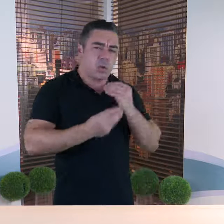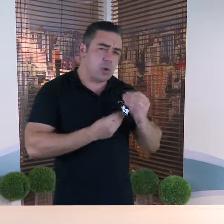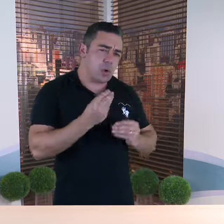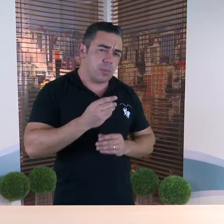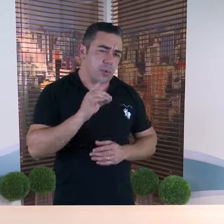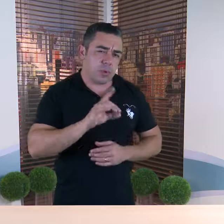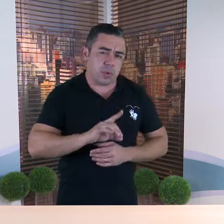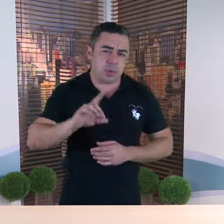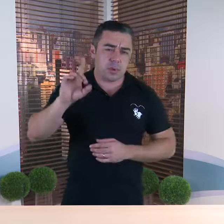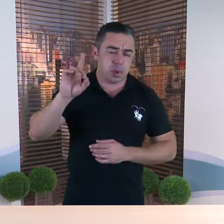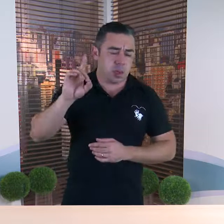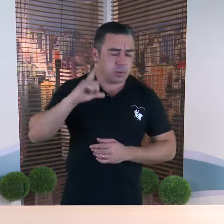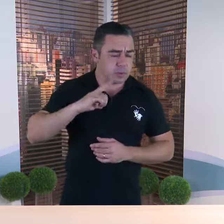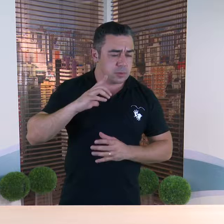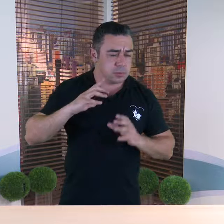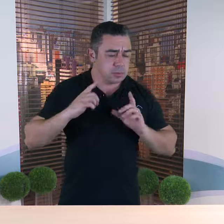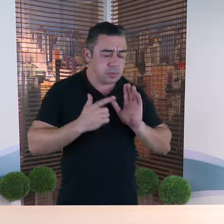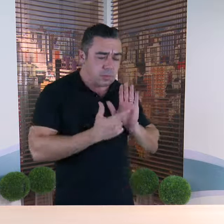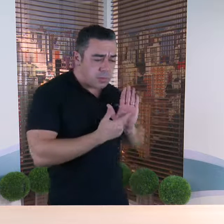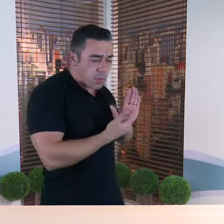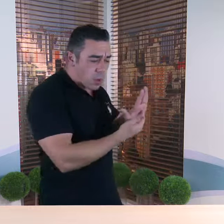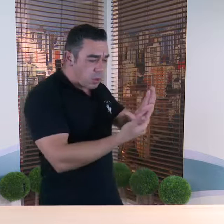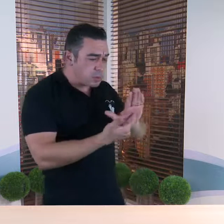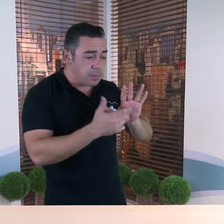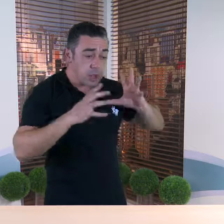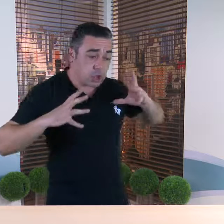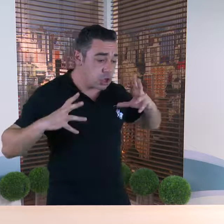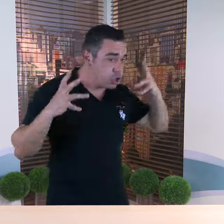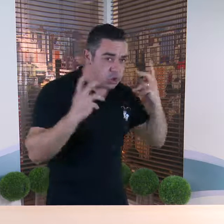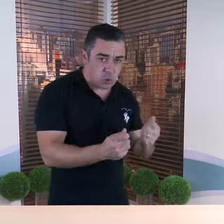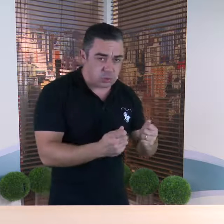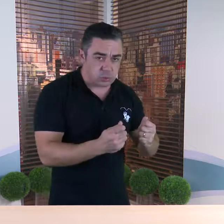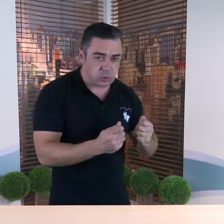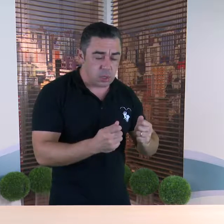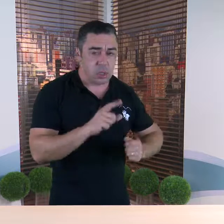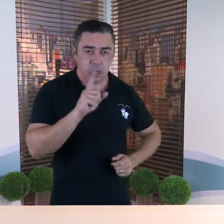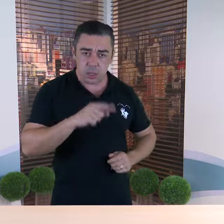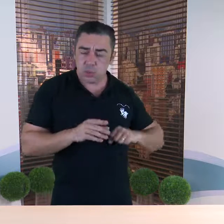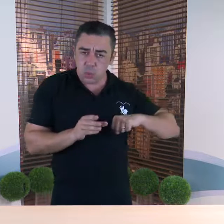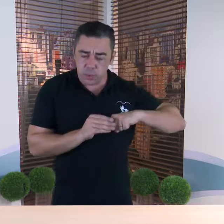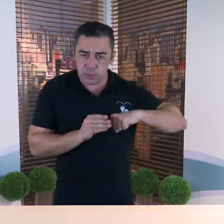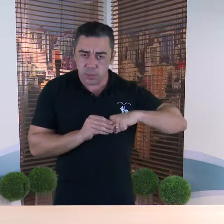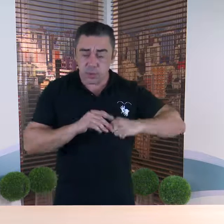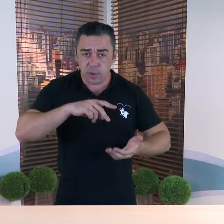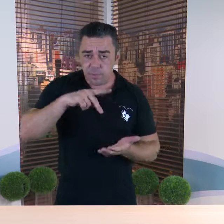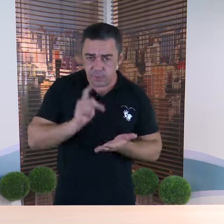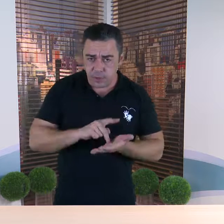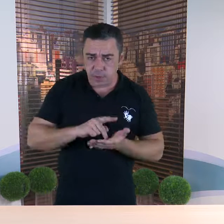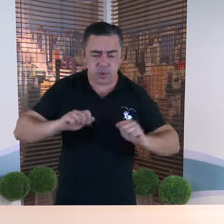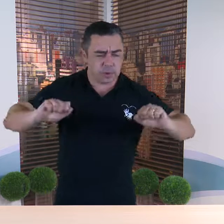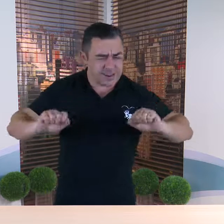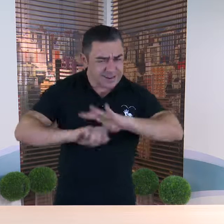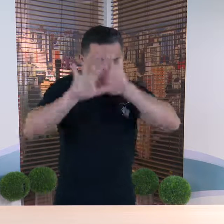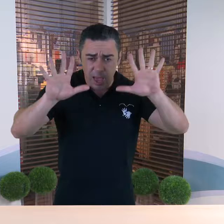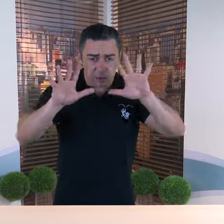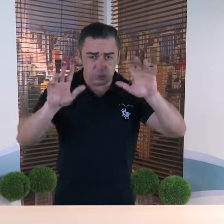conhecimento cognitivo de Deus a toda a humanidade. Tal conhecimento é verdadeiro, claro